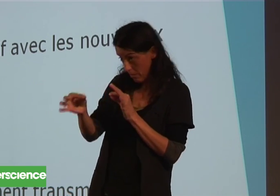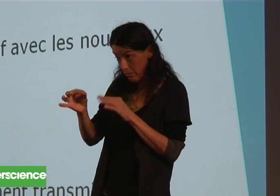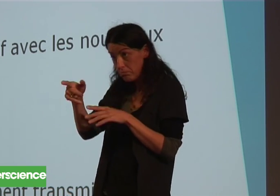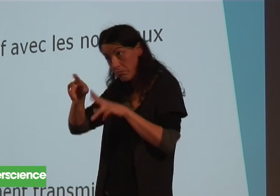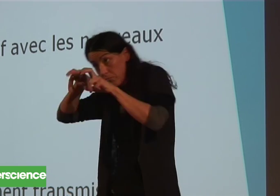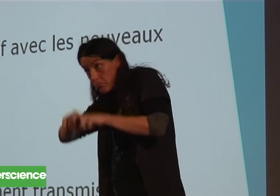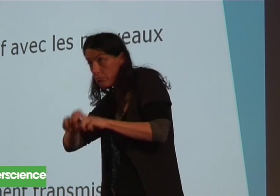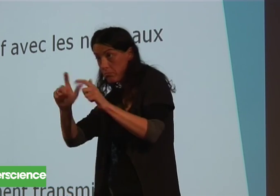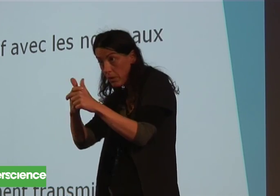de grossesse.